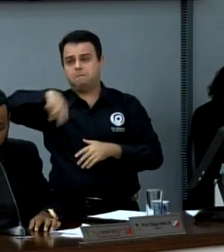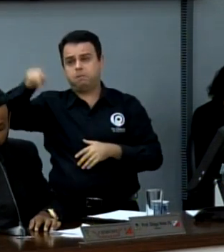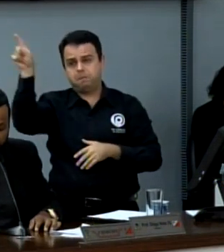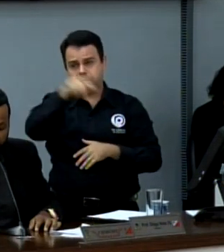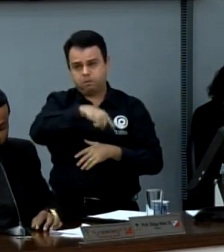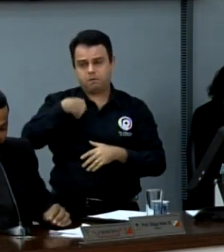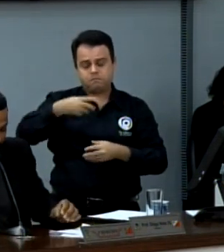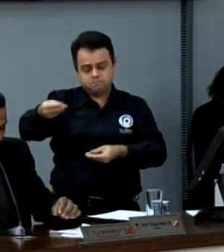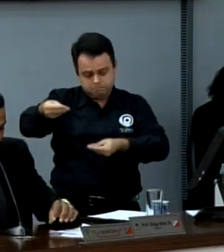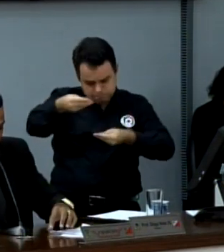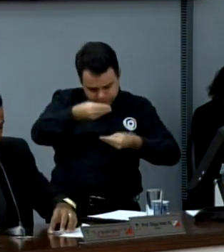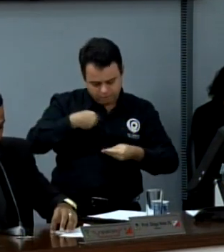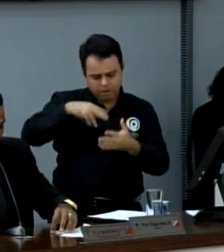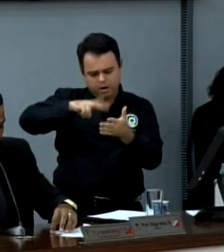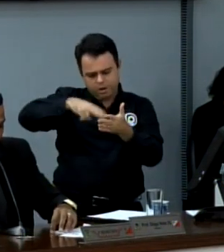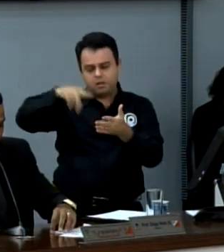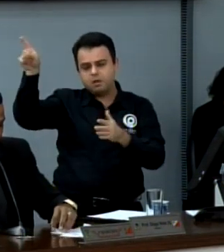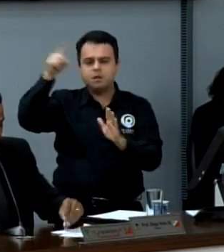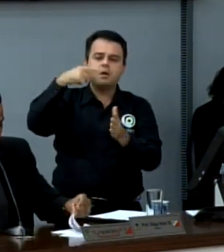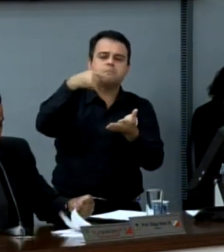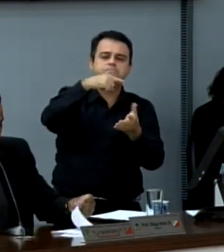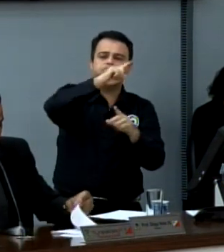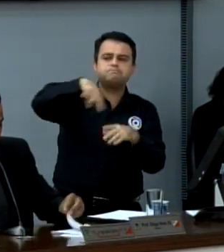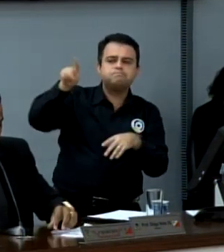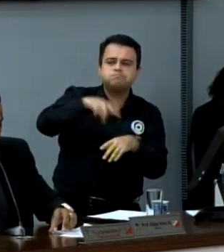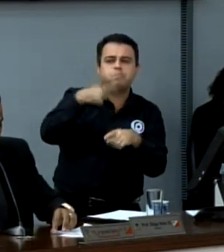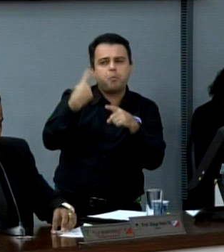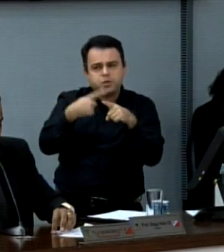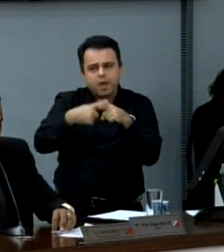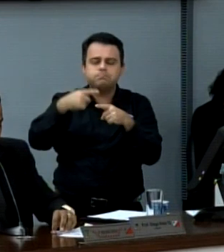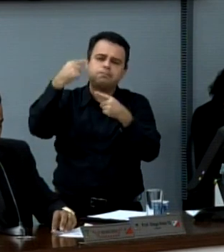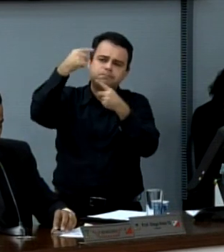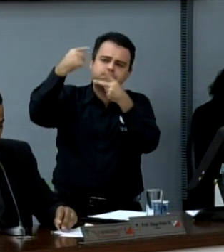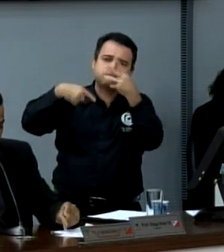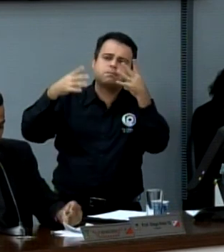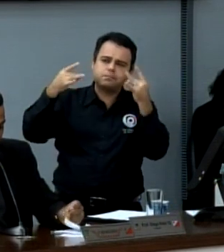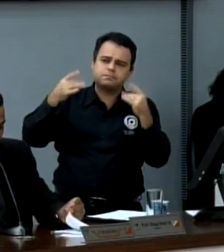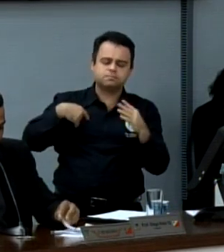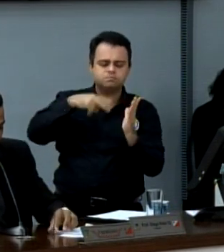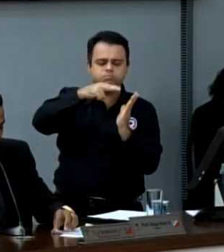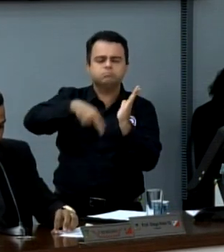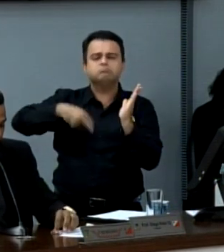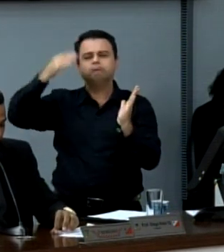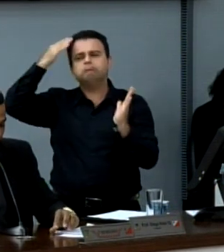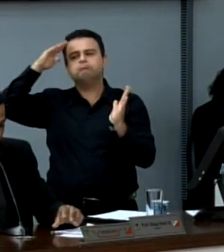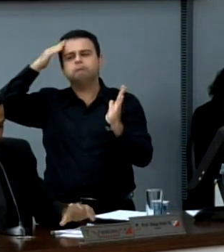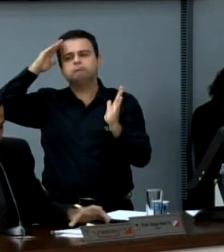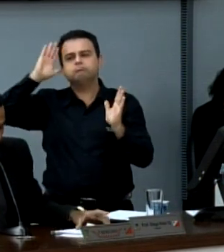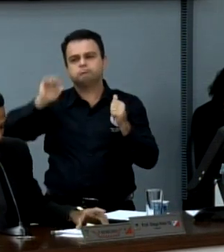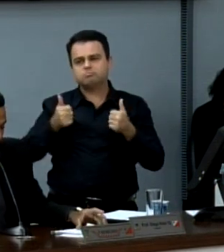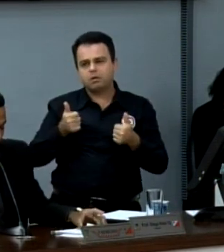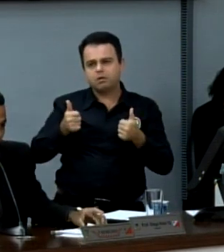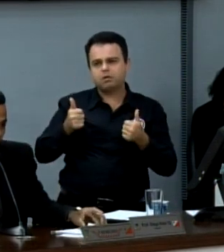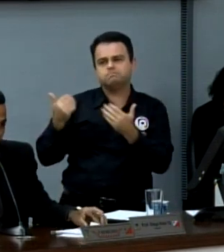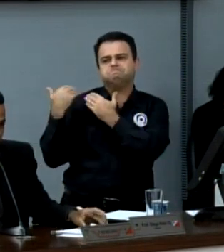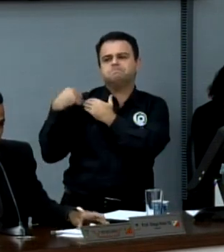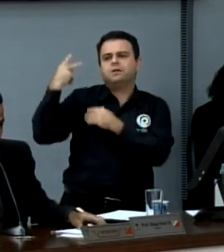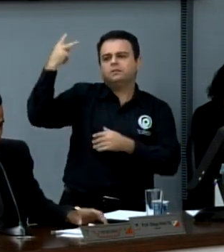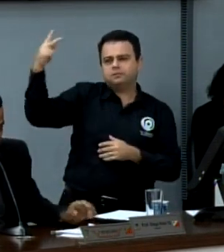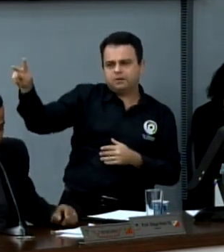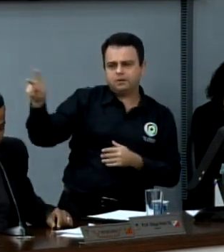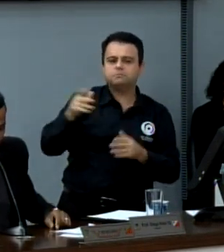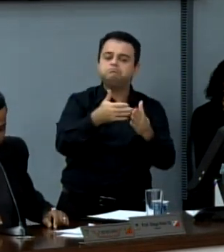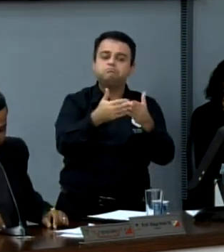considerações Senhor Prefeito inventar né por conta que realmente é iniciativa tem que partir ali mas eu conto com